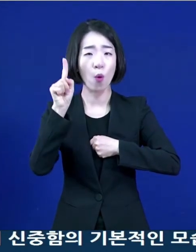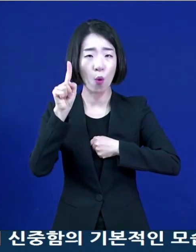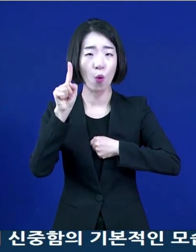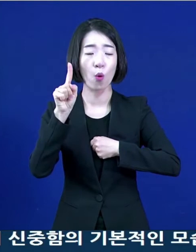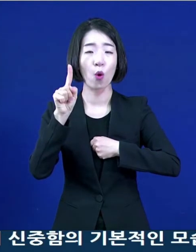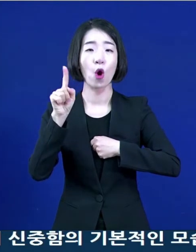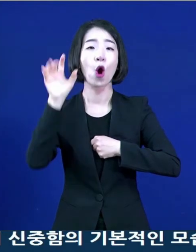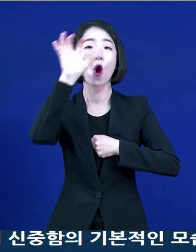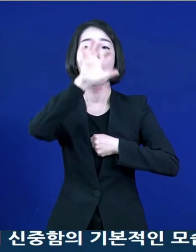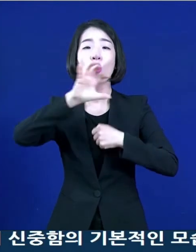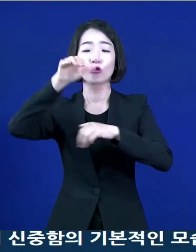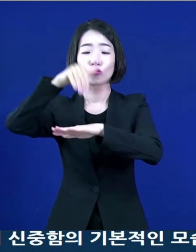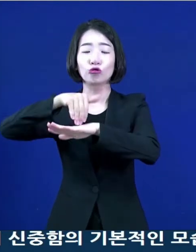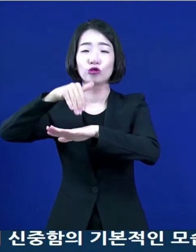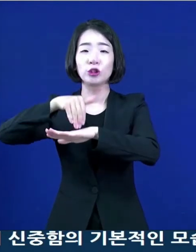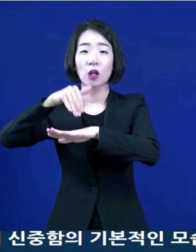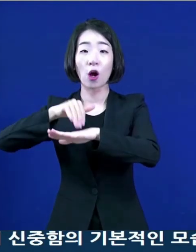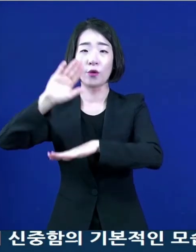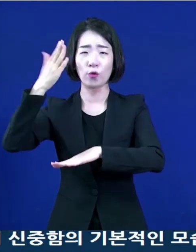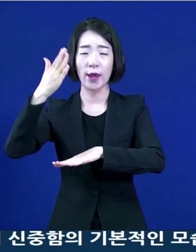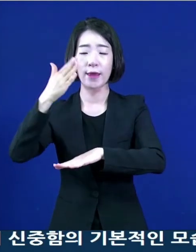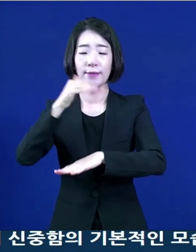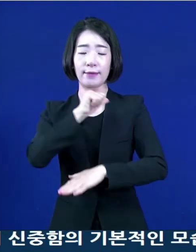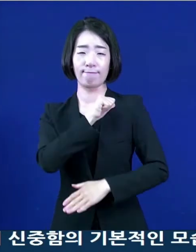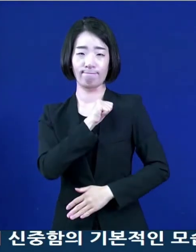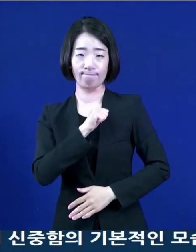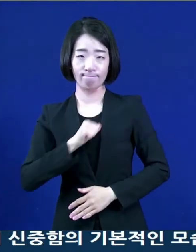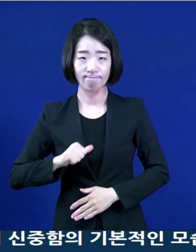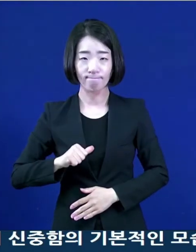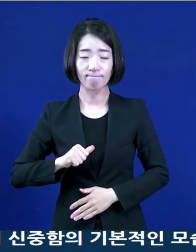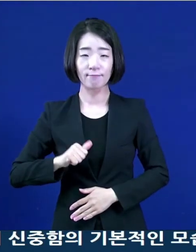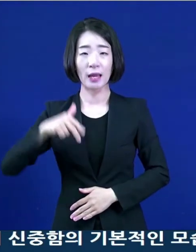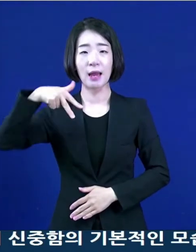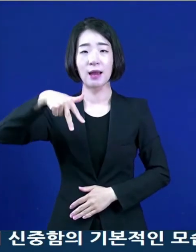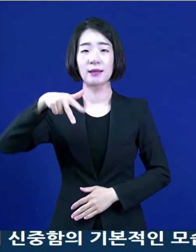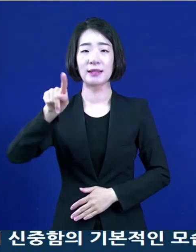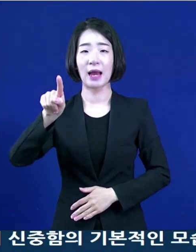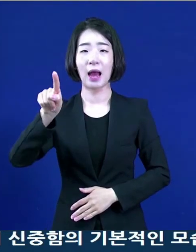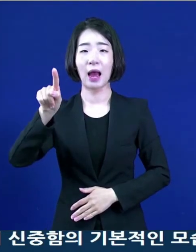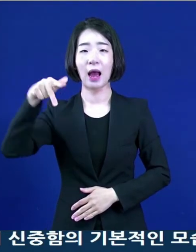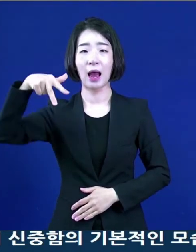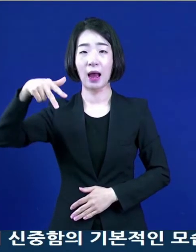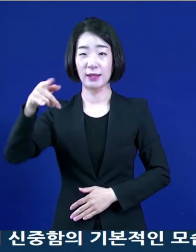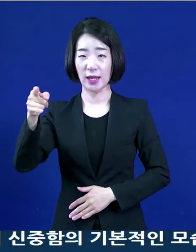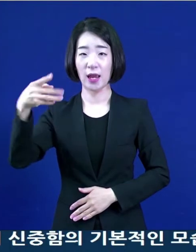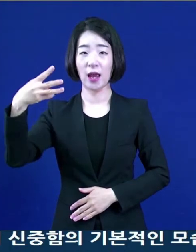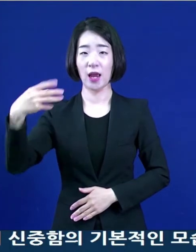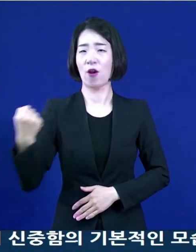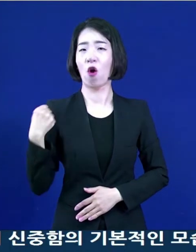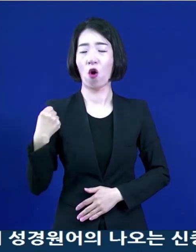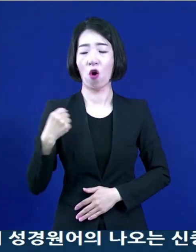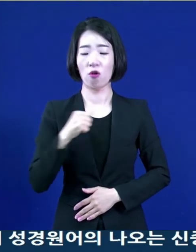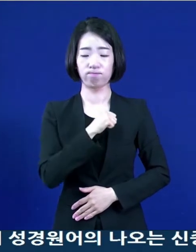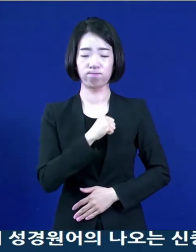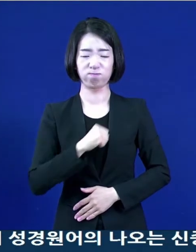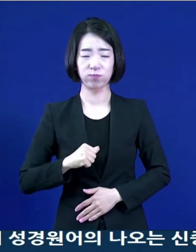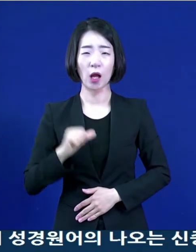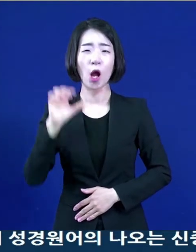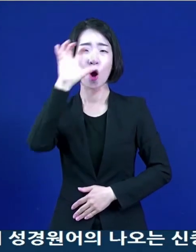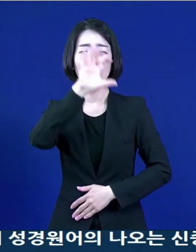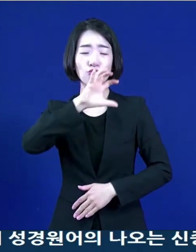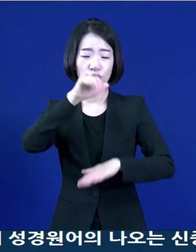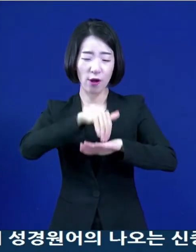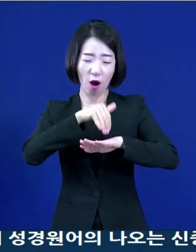훈련된 자제력입니다. 원래는 자제력, 절제력이 없었는데 근데 훈련되어서 그